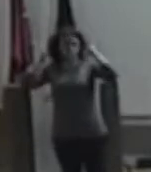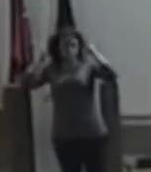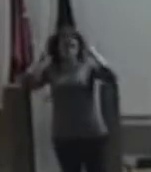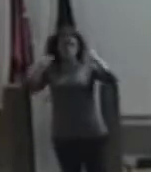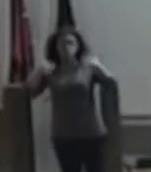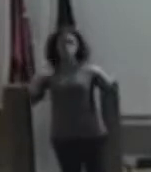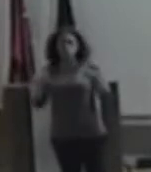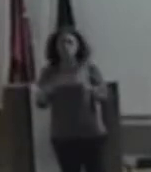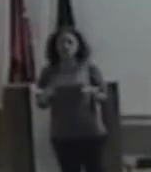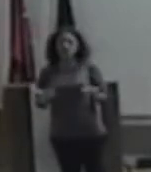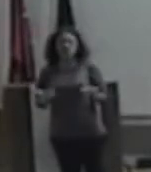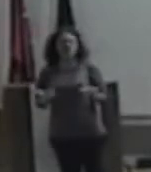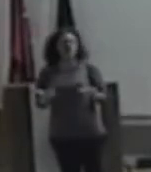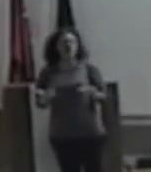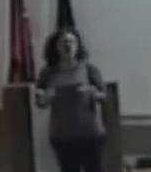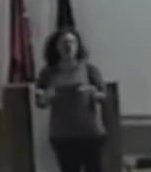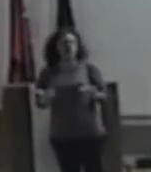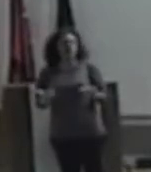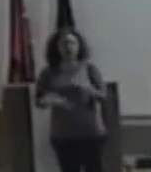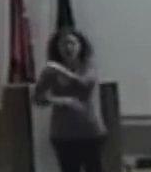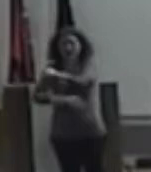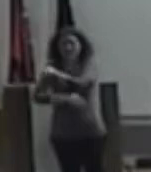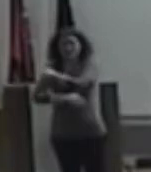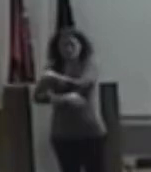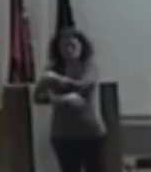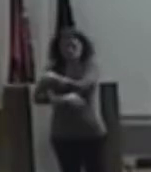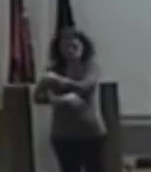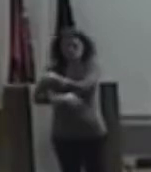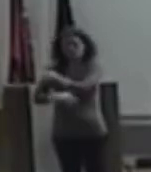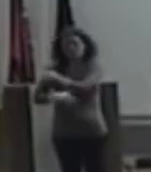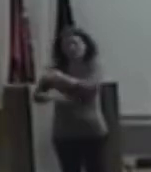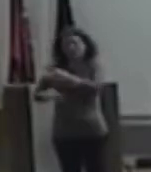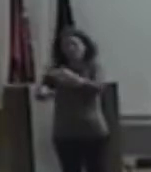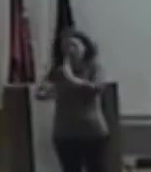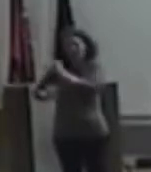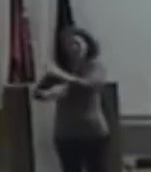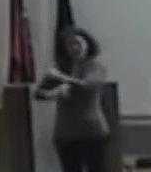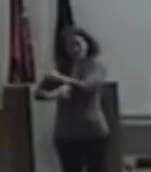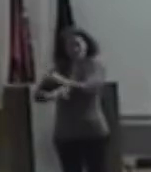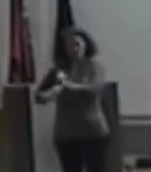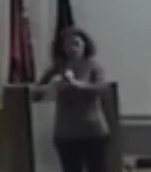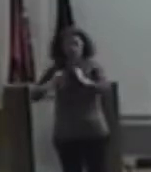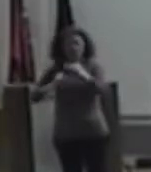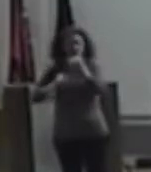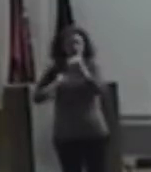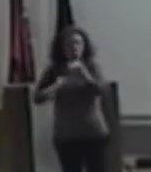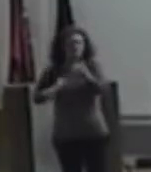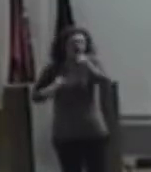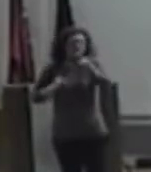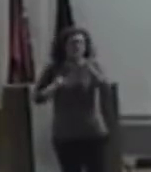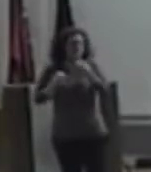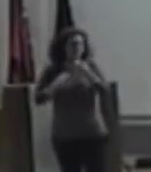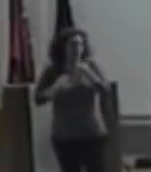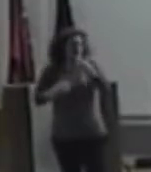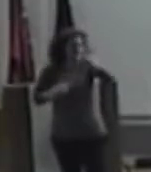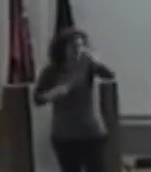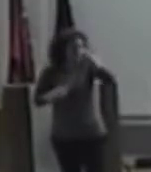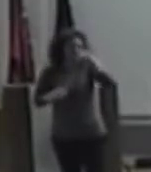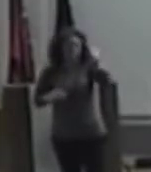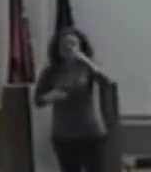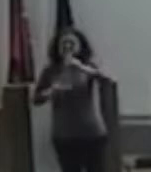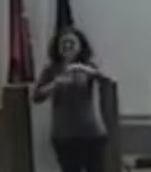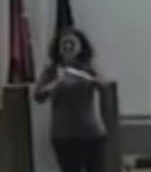poder dejarle al sensor que nos dé un poquito más de información. Sabéis que estos sistemas, aunque